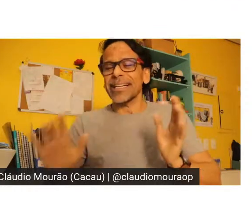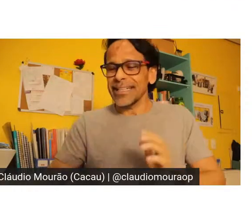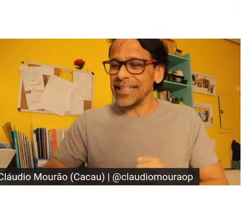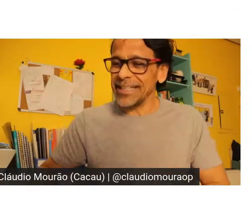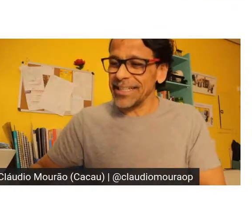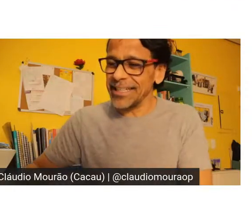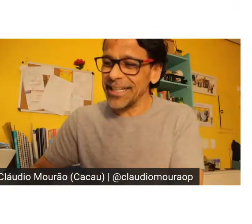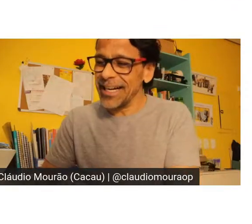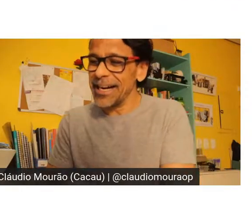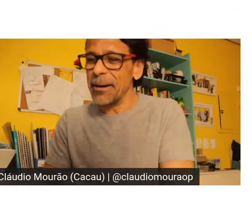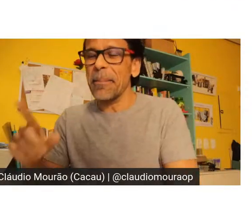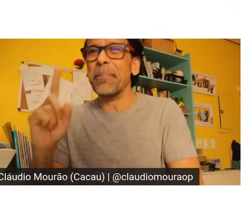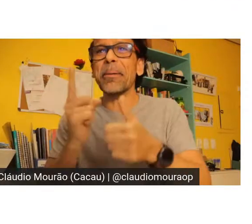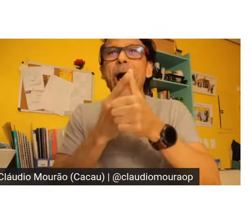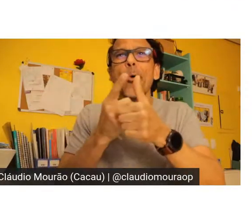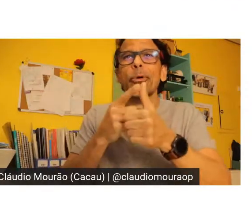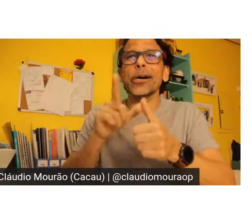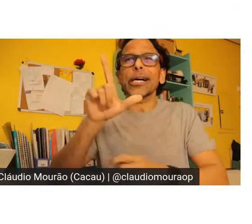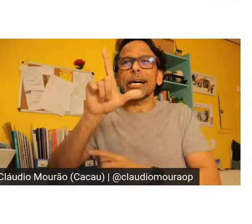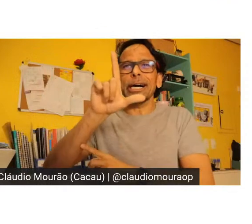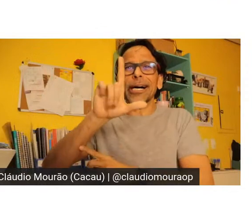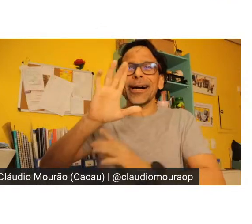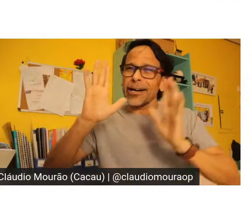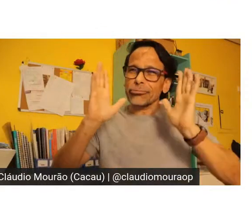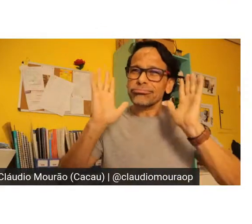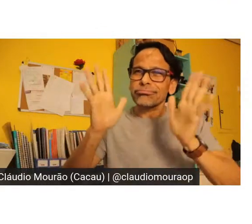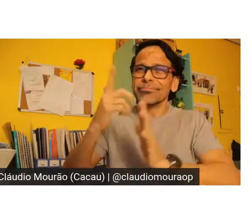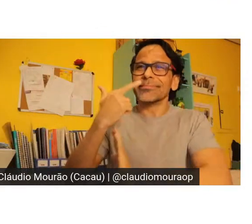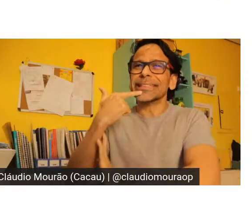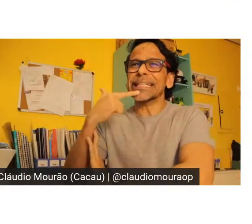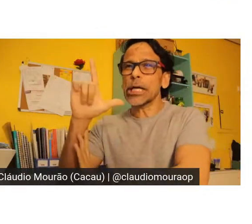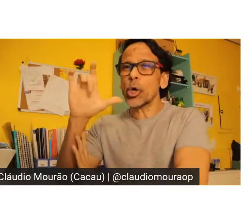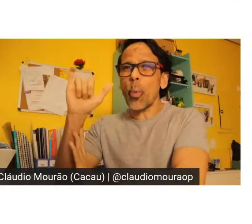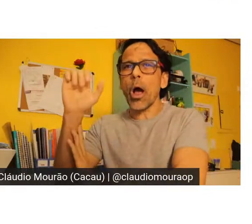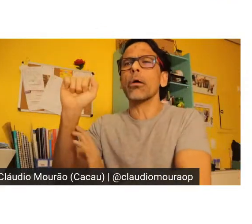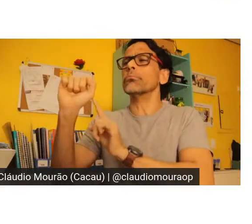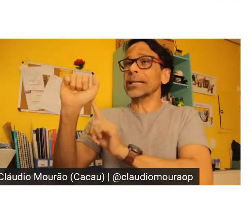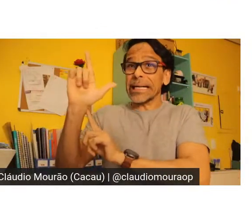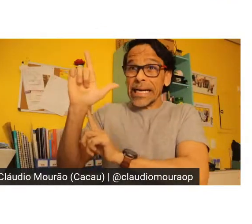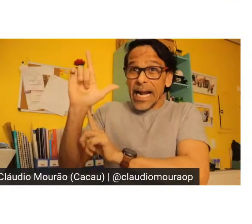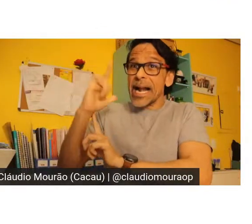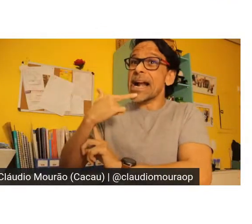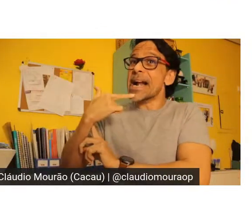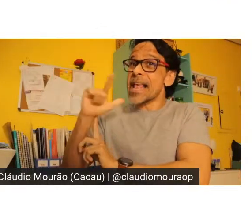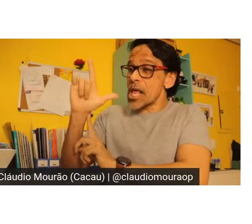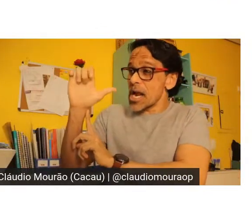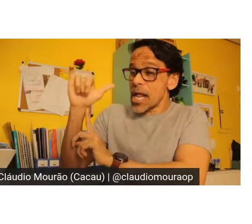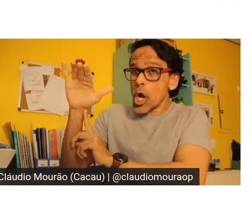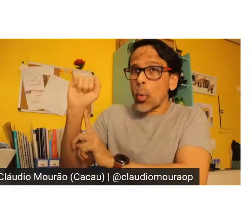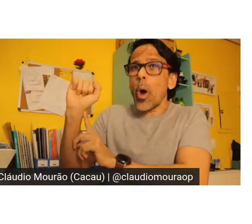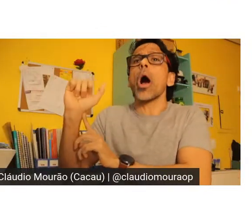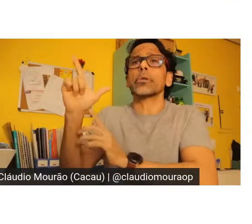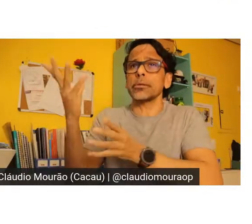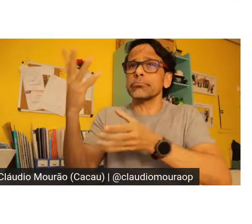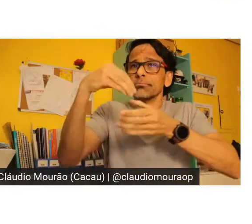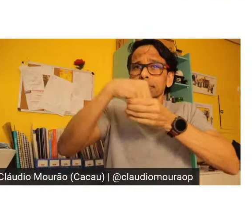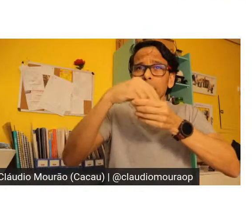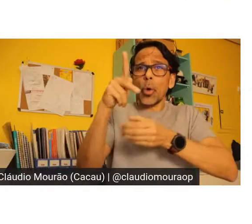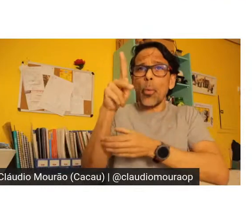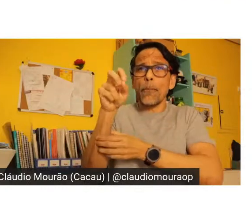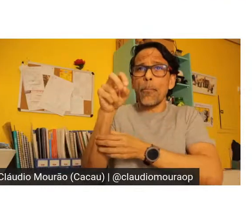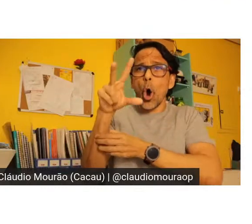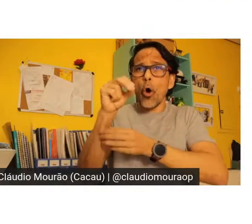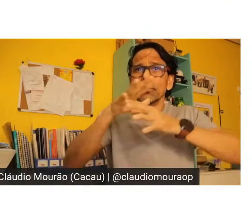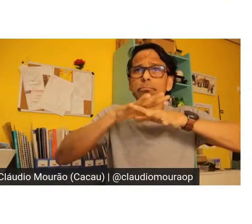um OK É isso aí muito obrigado E aí bom então a